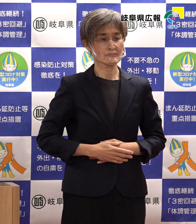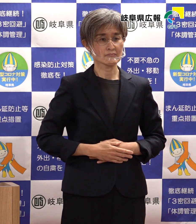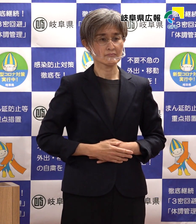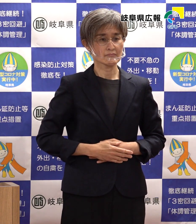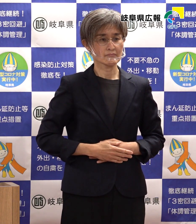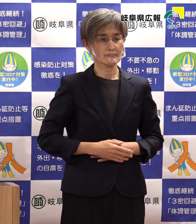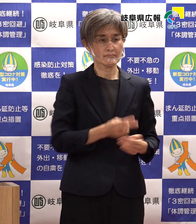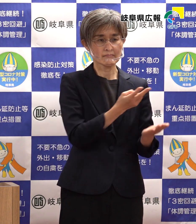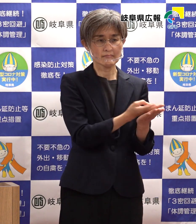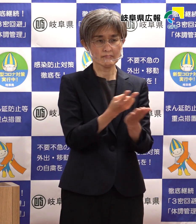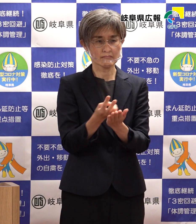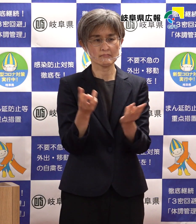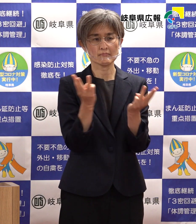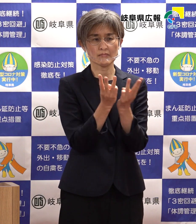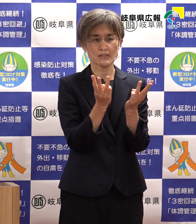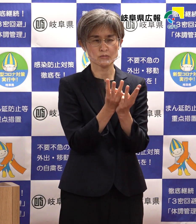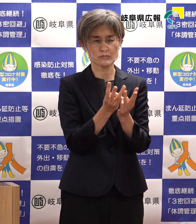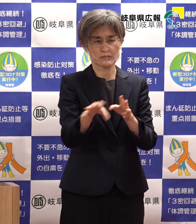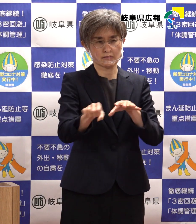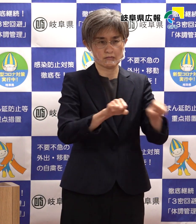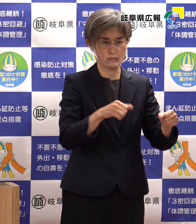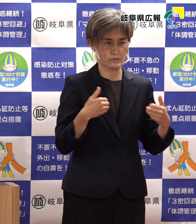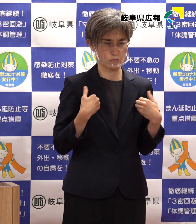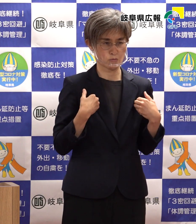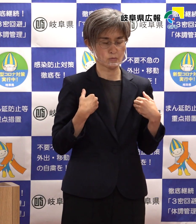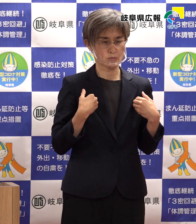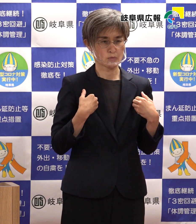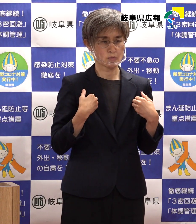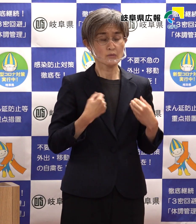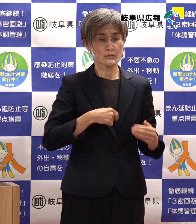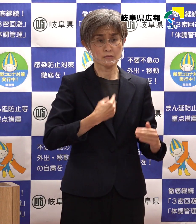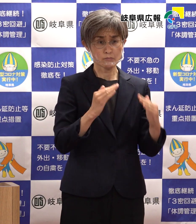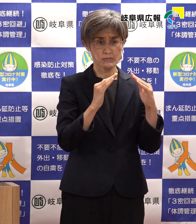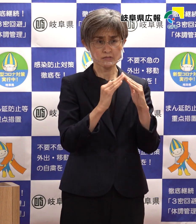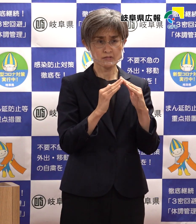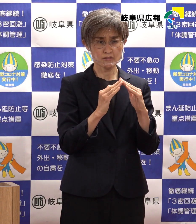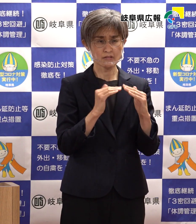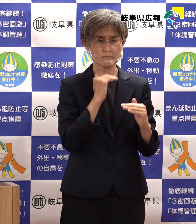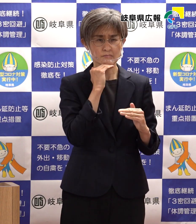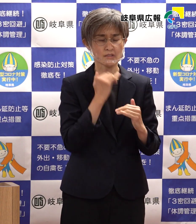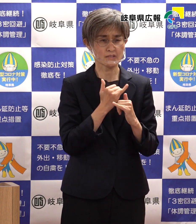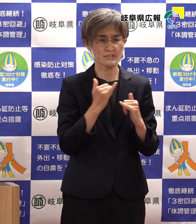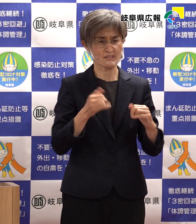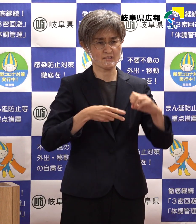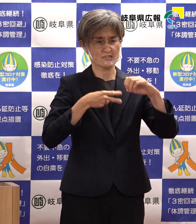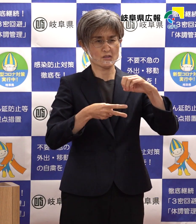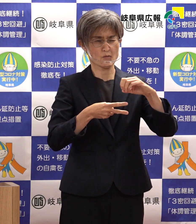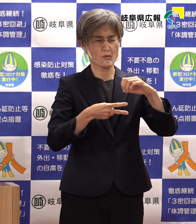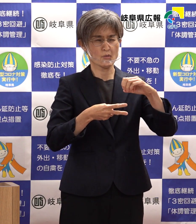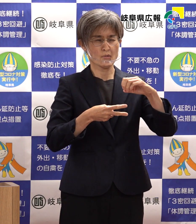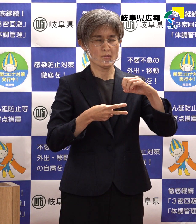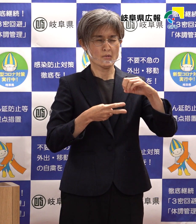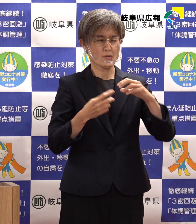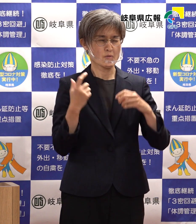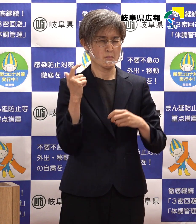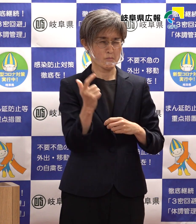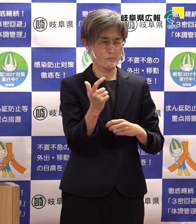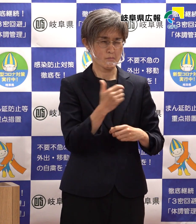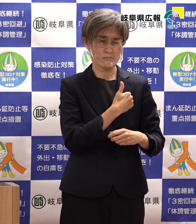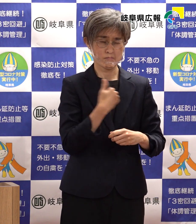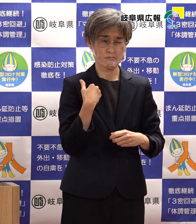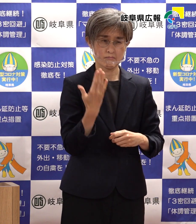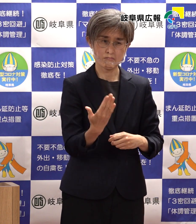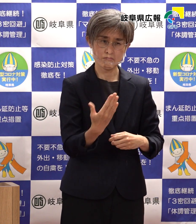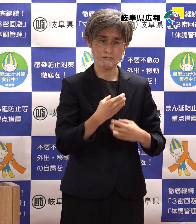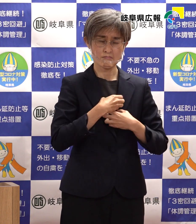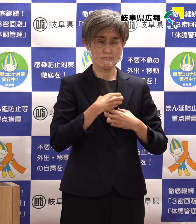ベッドの確保、そして、自宅療養者ゼロの堅持といったことについて今懸念が生じてきておるわけでありますが、